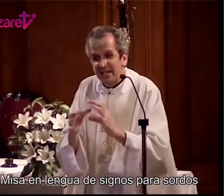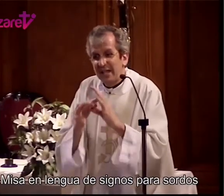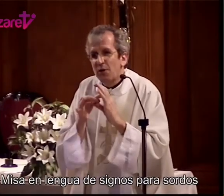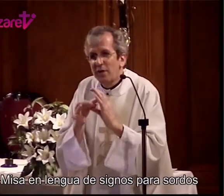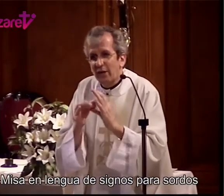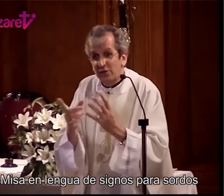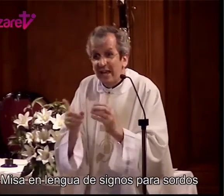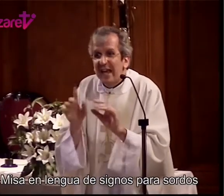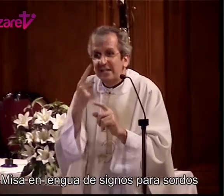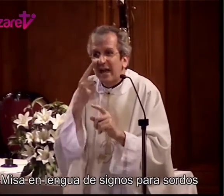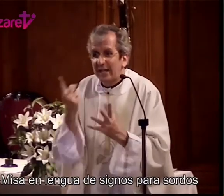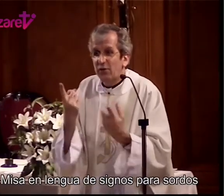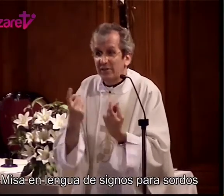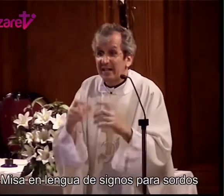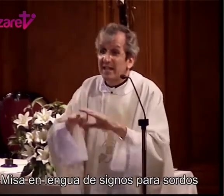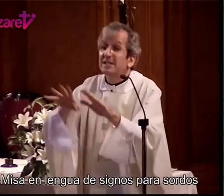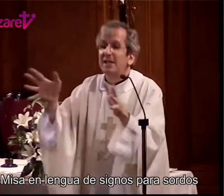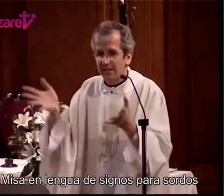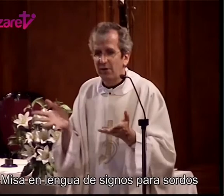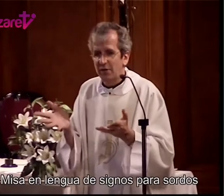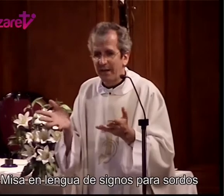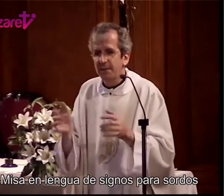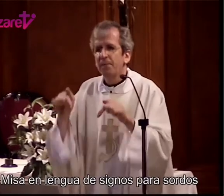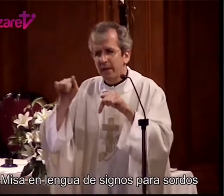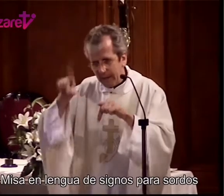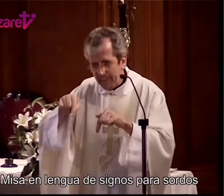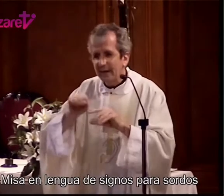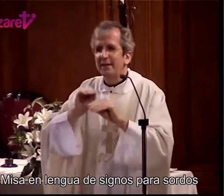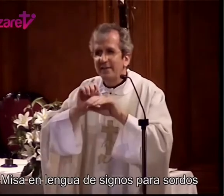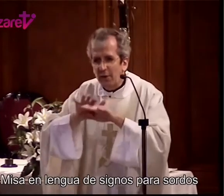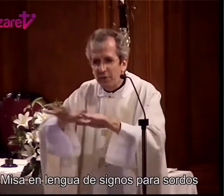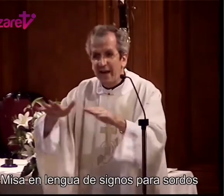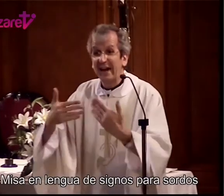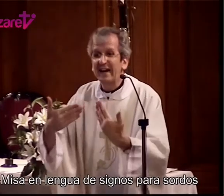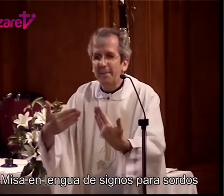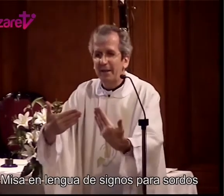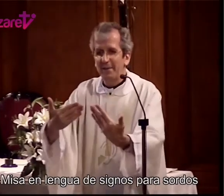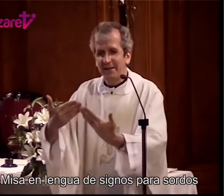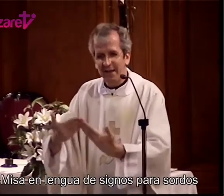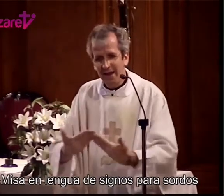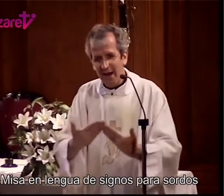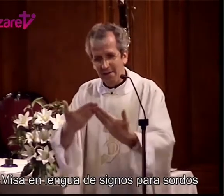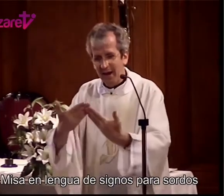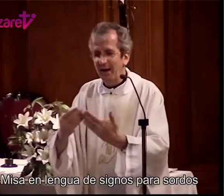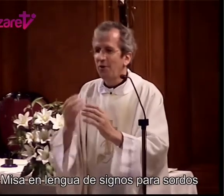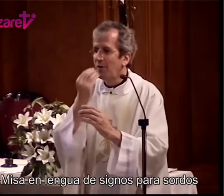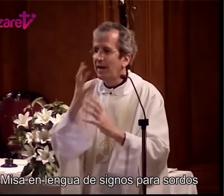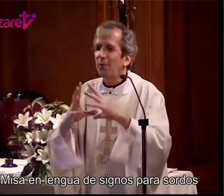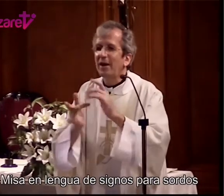de unirnos, de estar atentos a las necesidades de los demás. También de anunciar rápidamente el Evangelio, la buena noticia